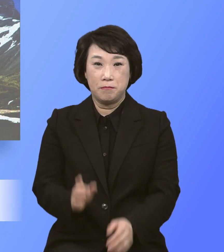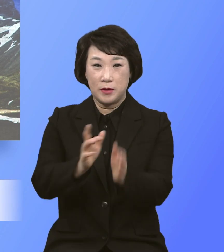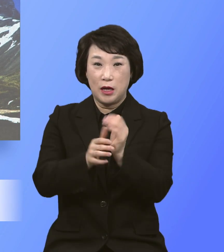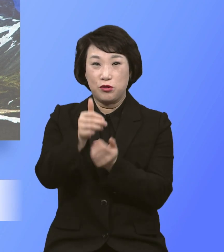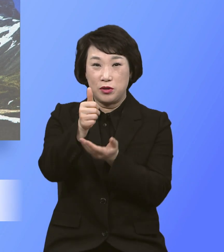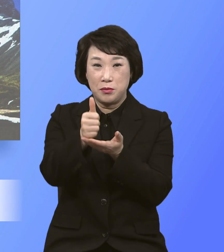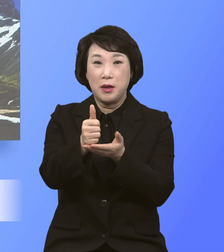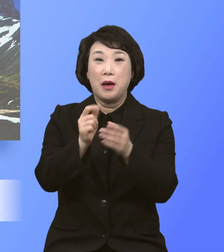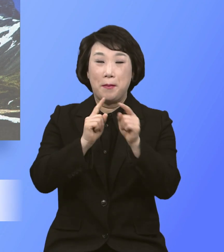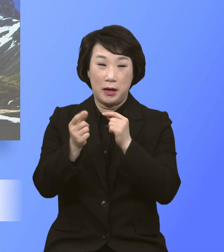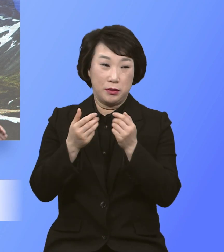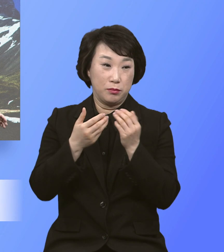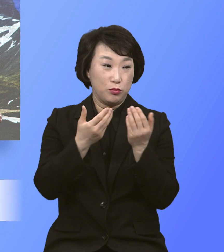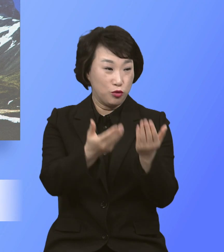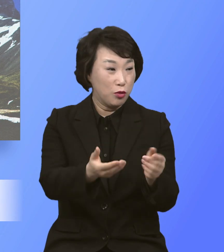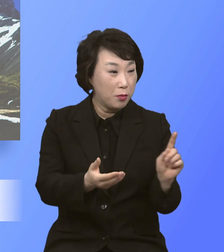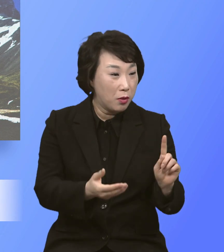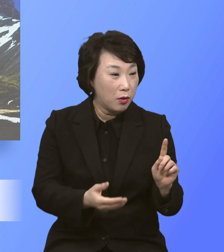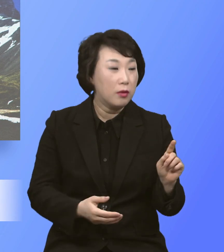예수께서 말씀하시기를